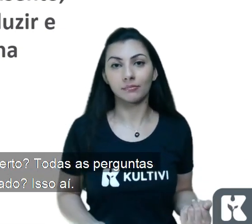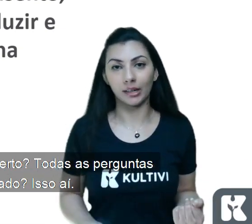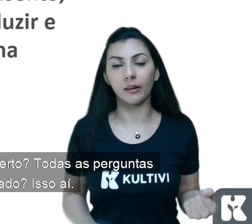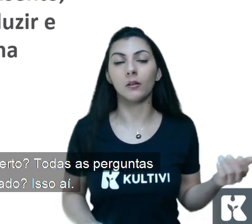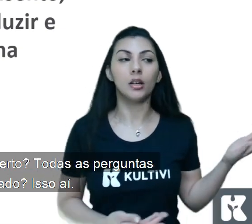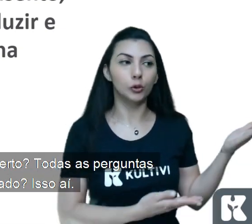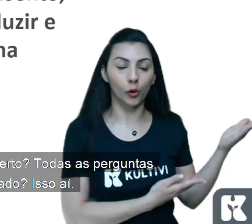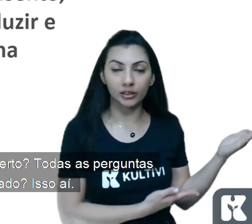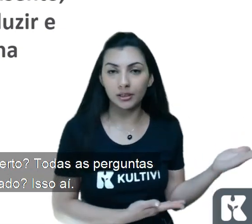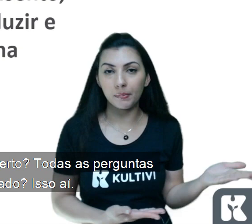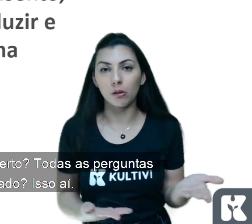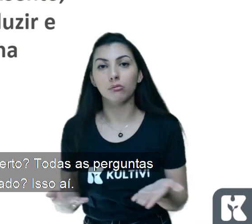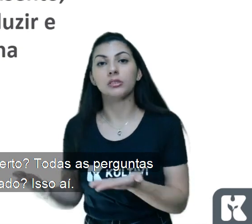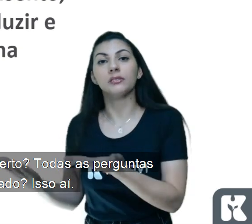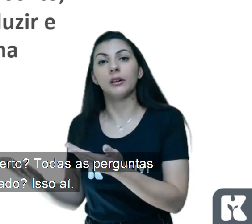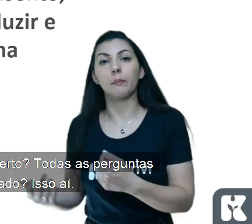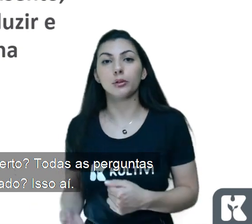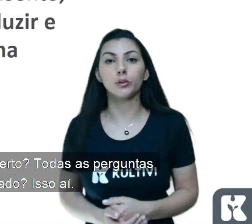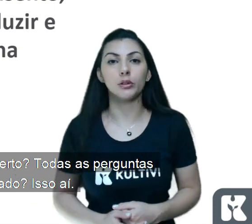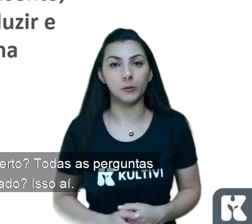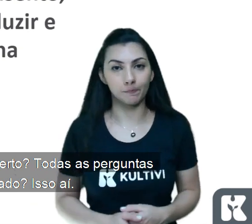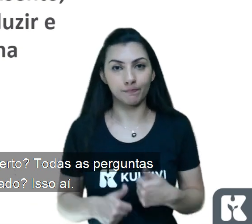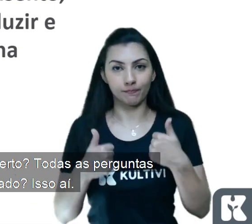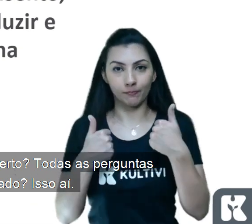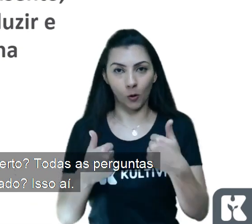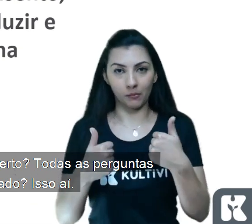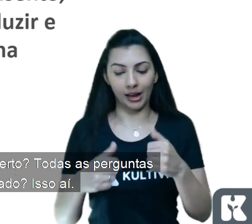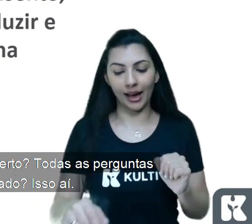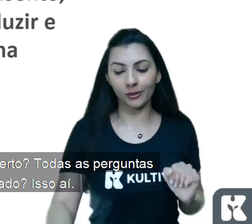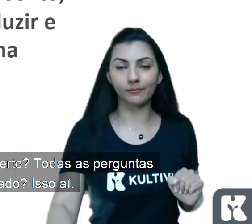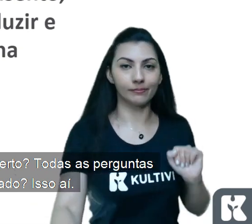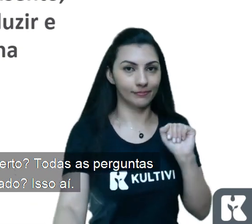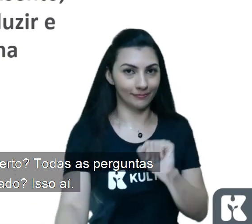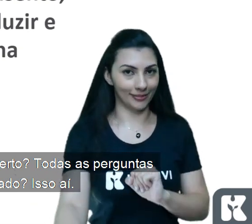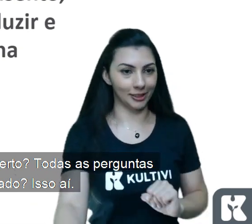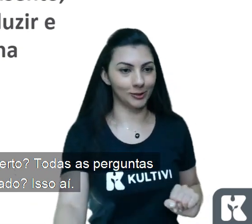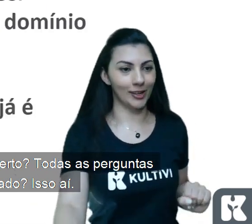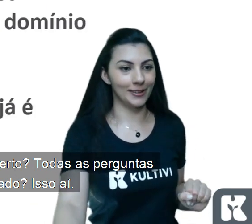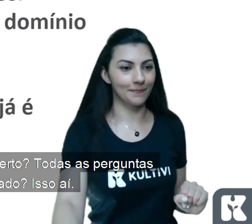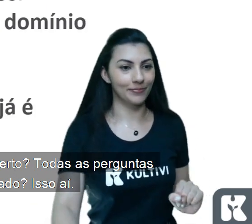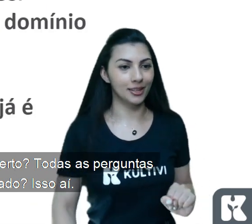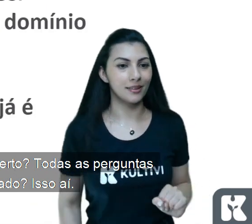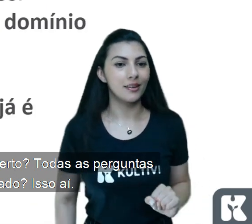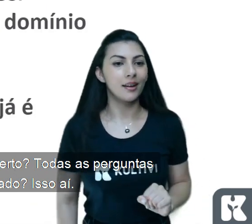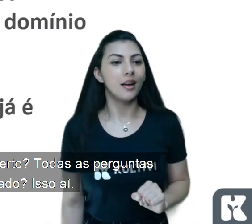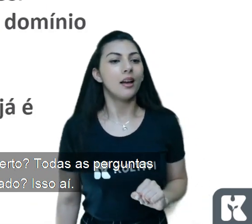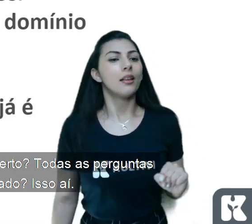comunicação, certo? Todas as perguntas vão para o surdo. Combinado? É isso aí.